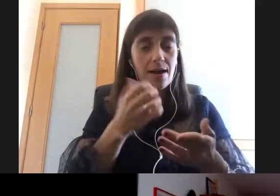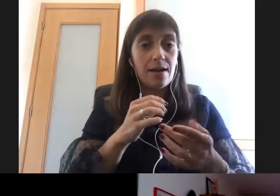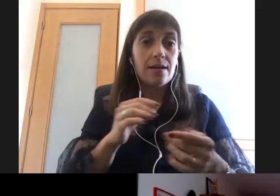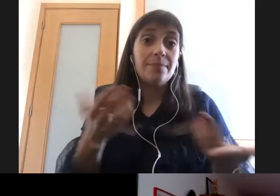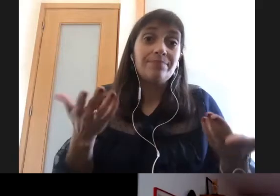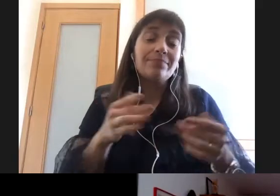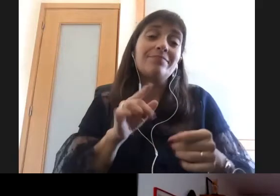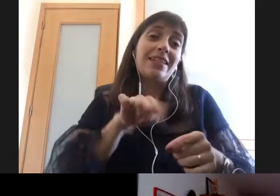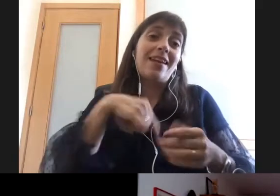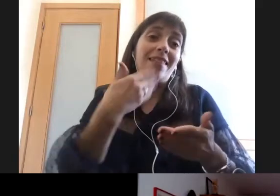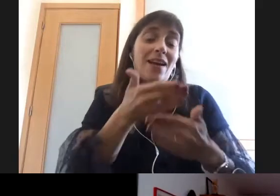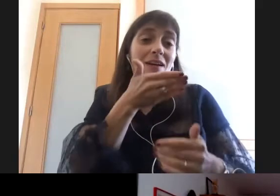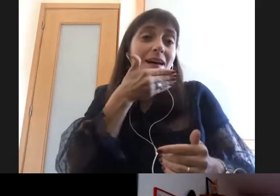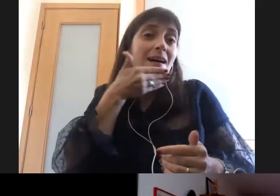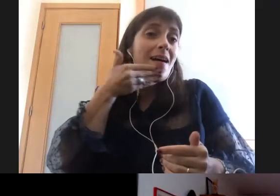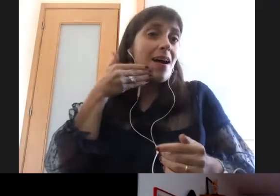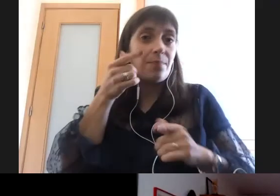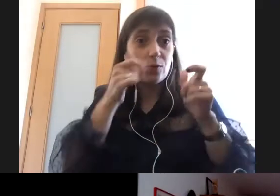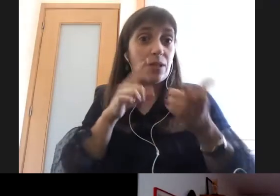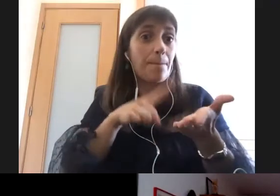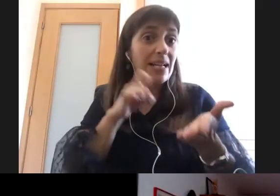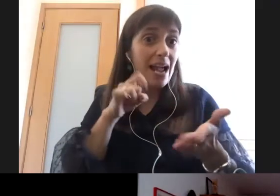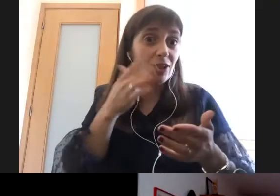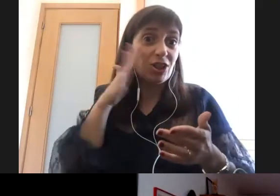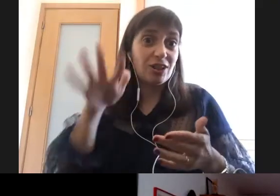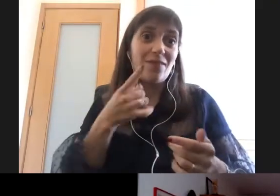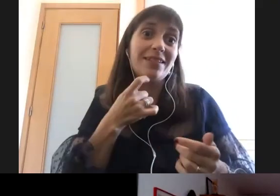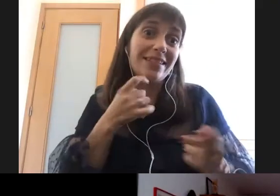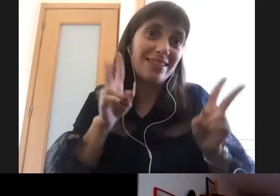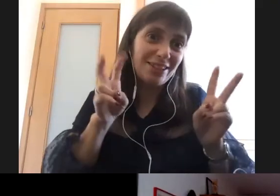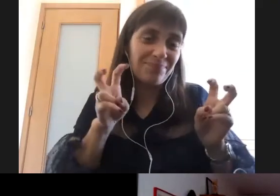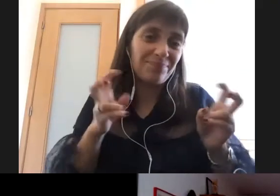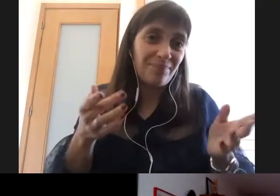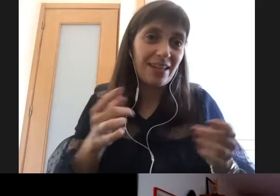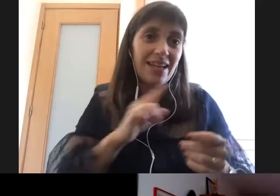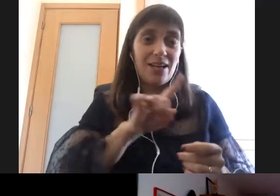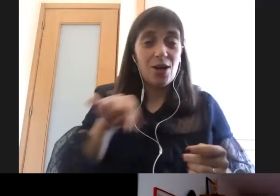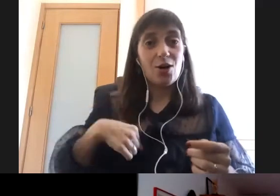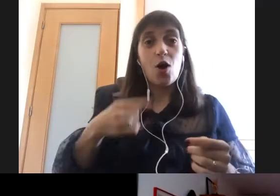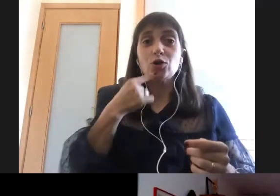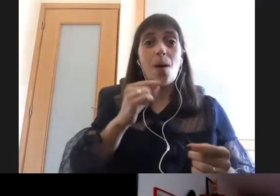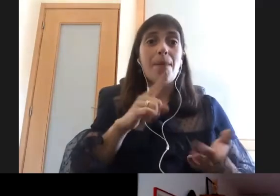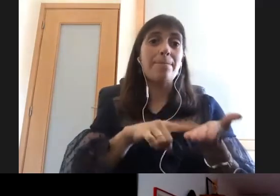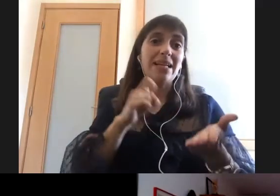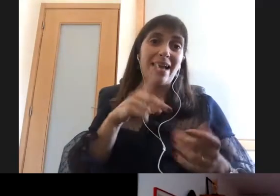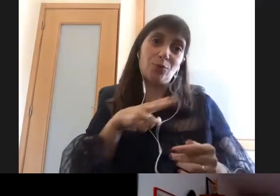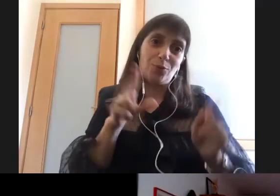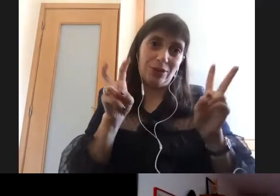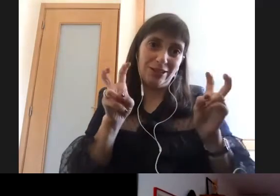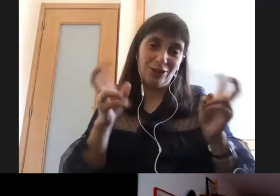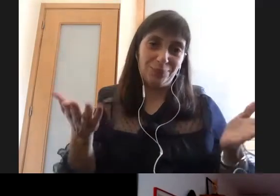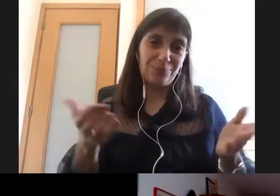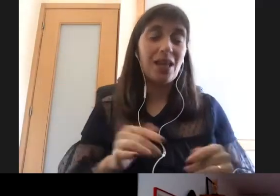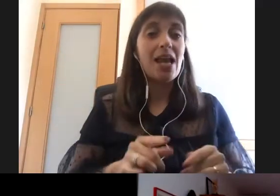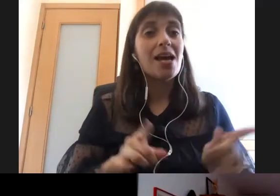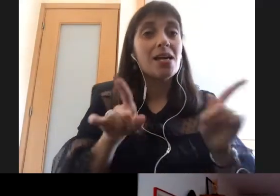encantado os americanos ingleses, como eram chamados, nós éramos os americanos portugueses, que tinham